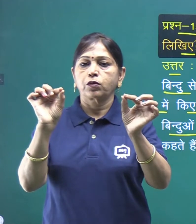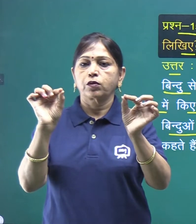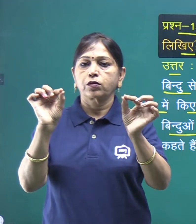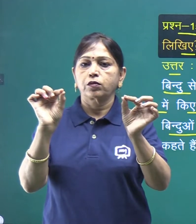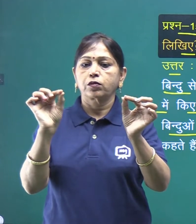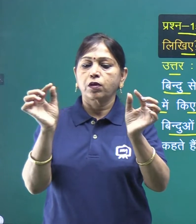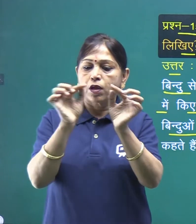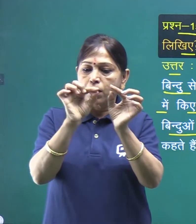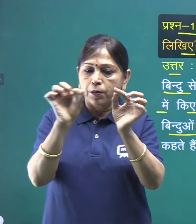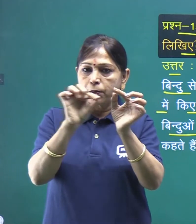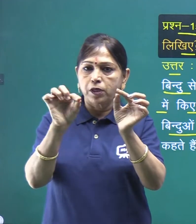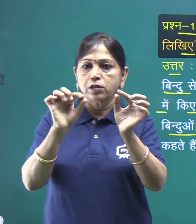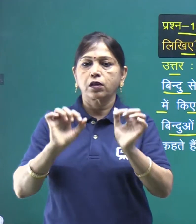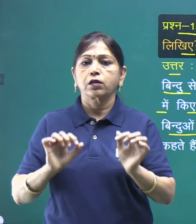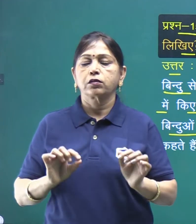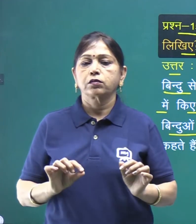बीच का